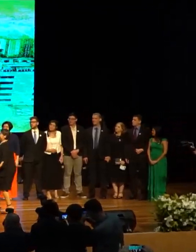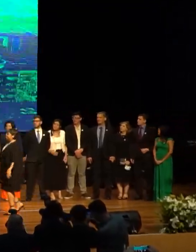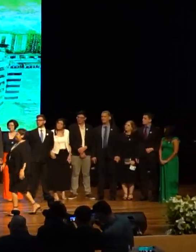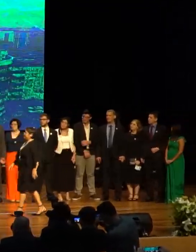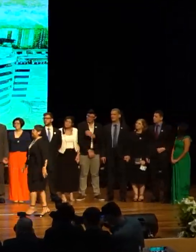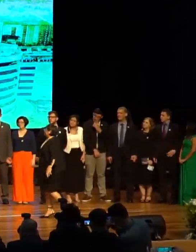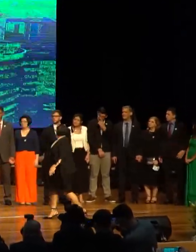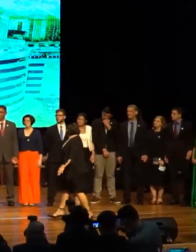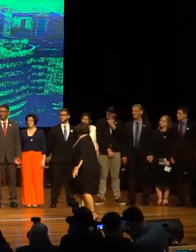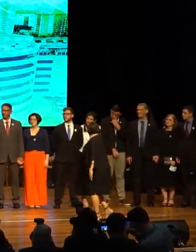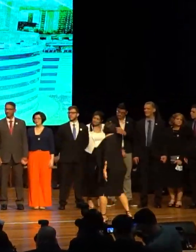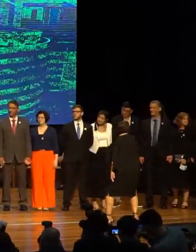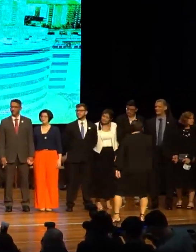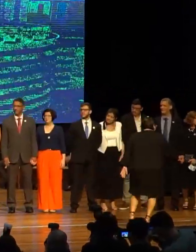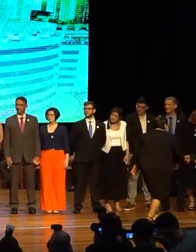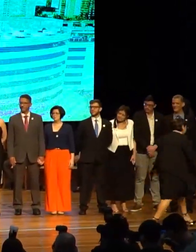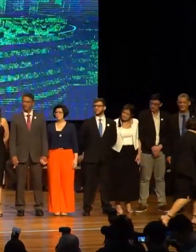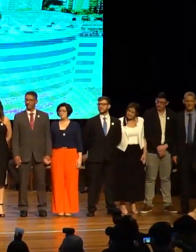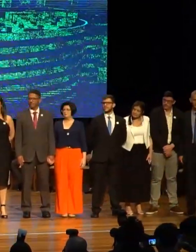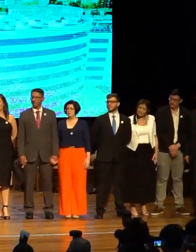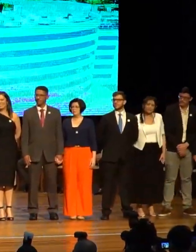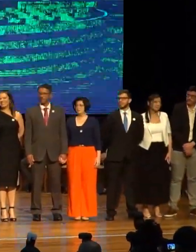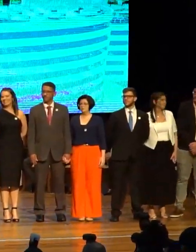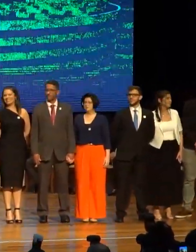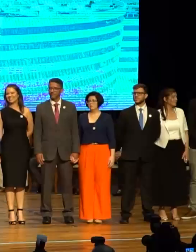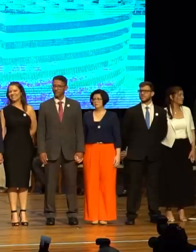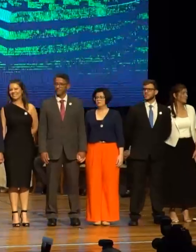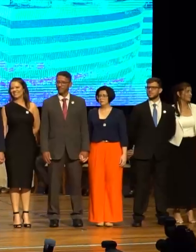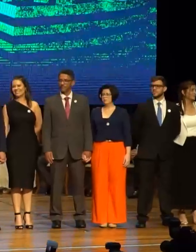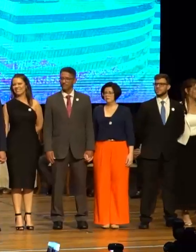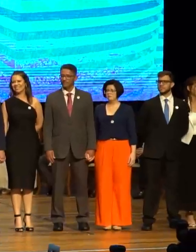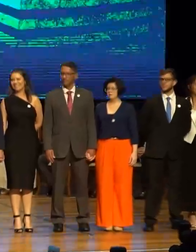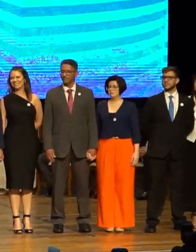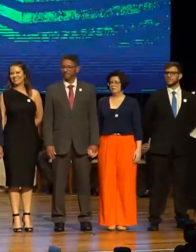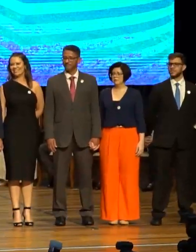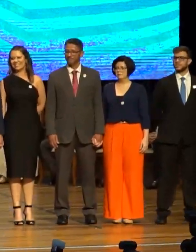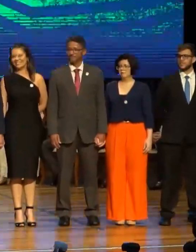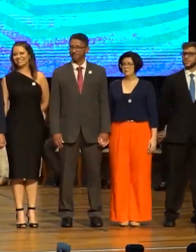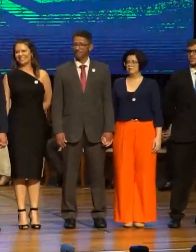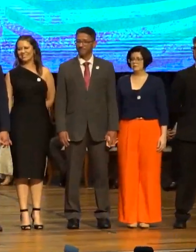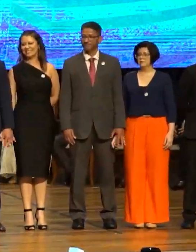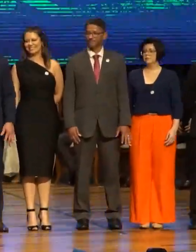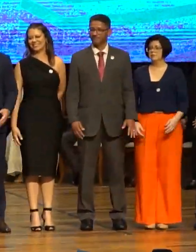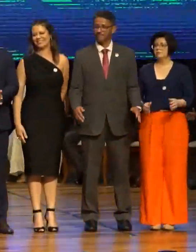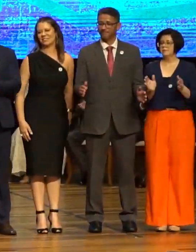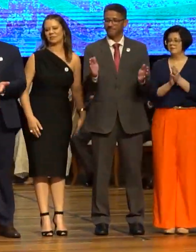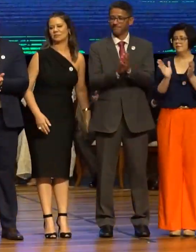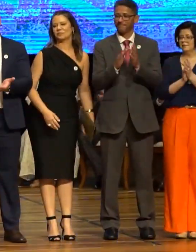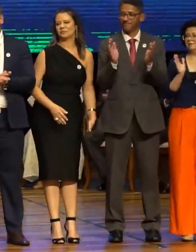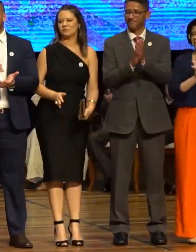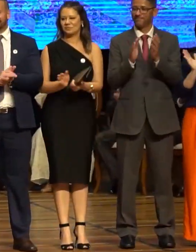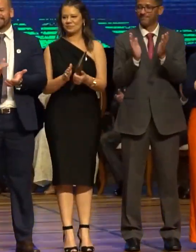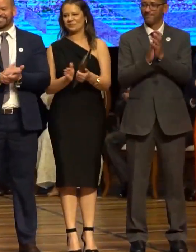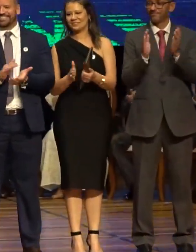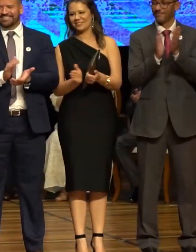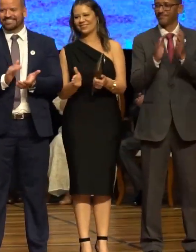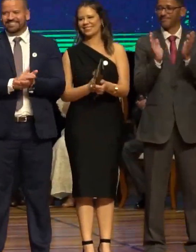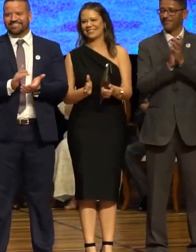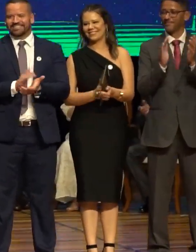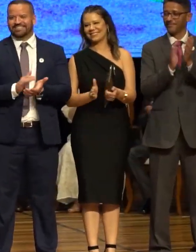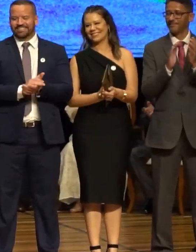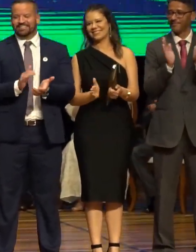Não é verdade, conselheiro? Todas as contas durante o mandato. Olha que benção. Durante o mandato, as